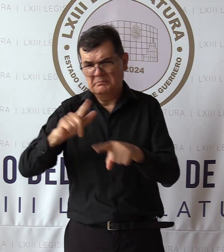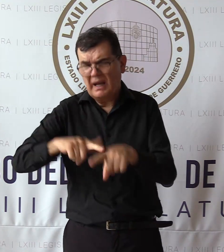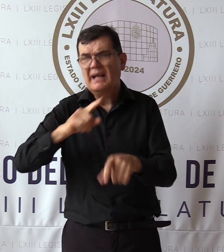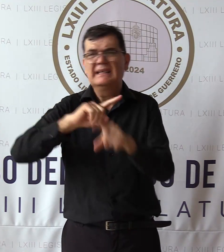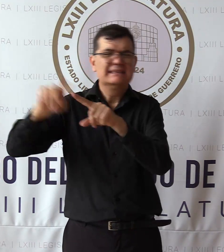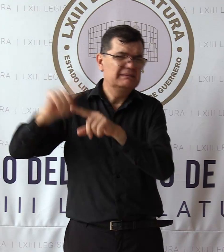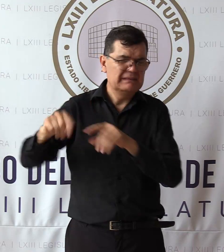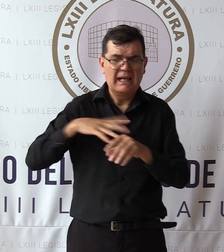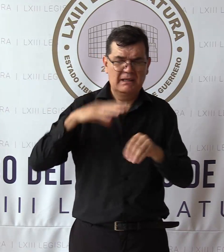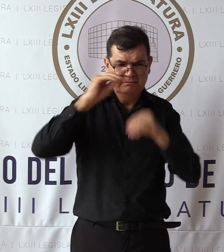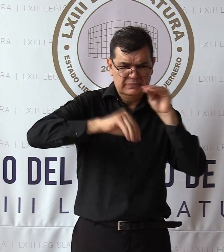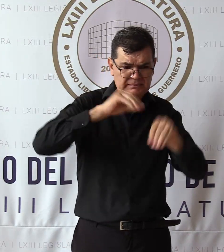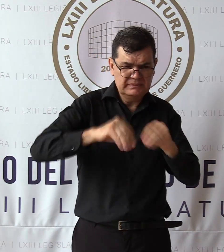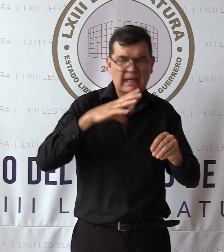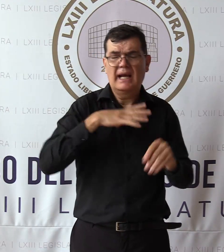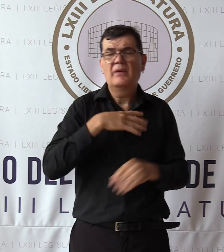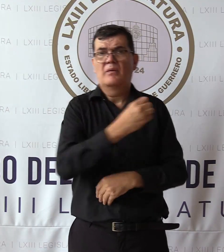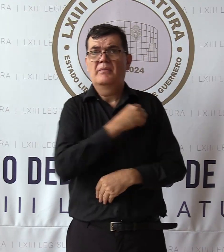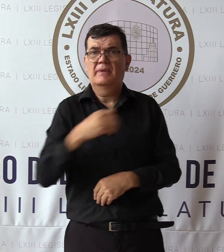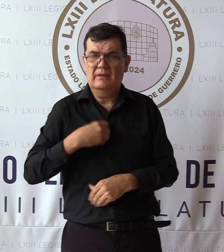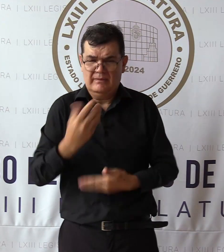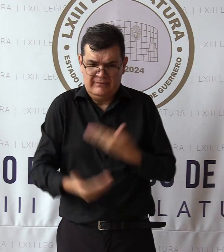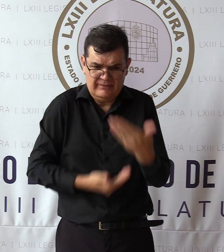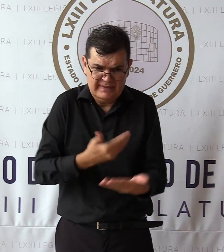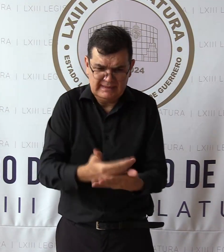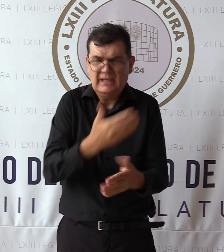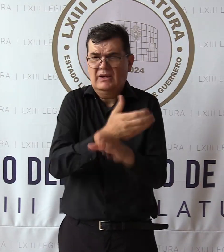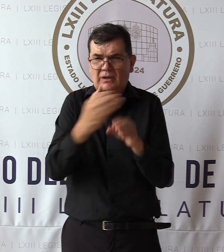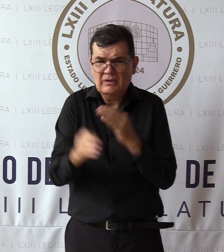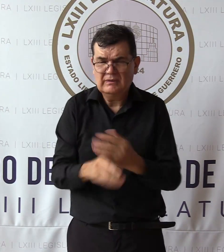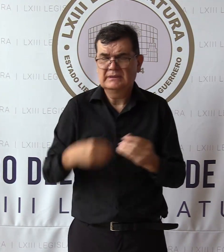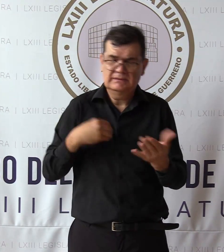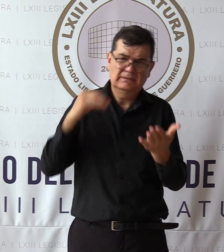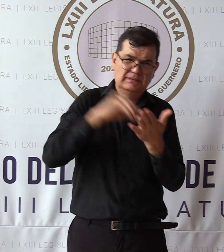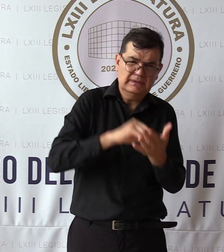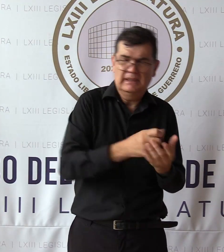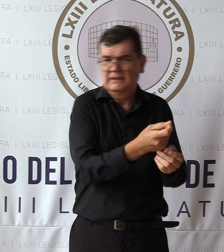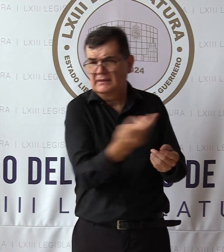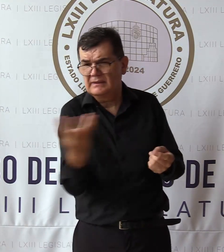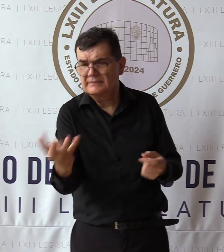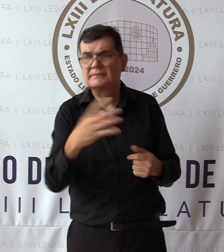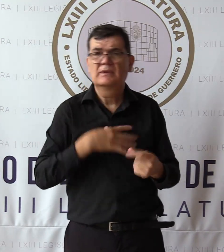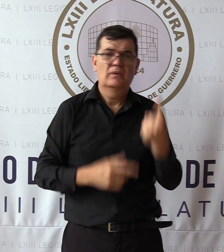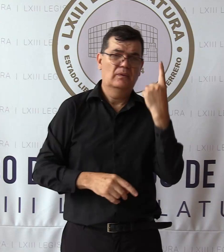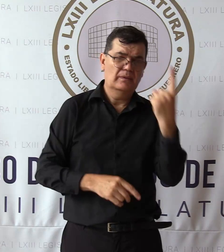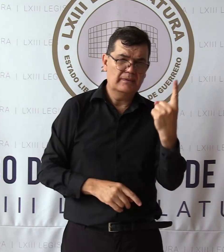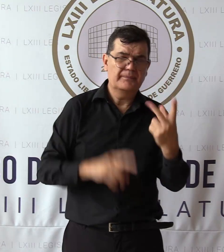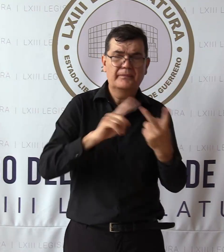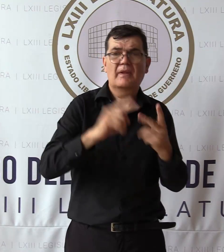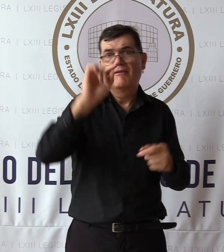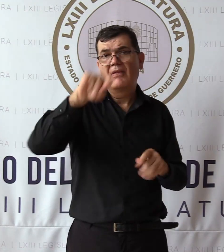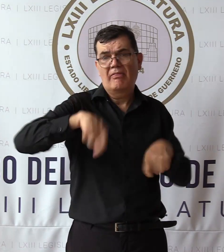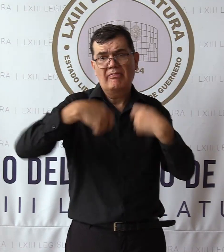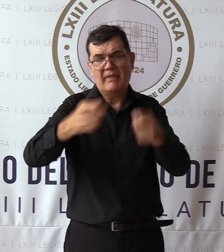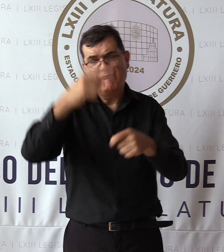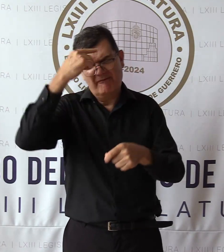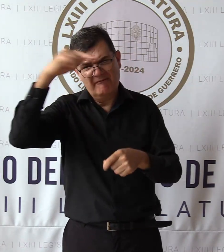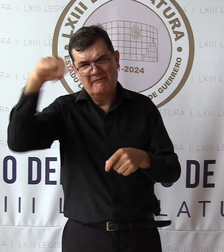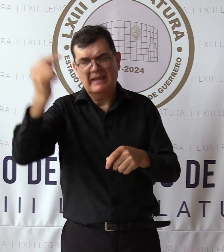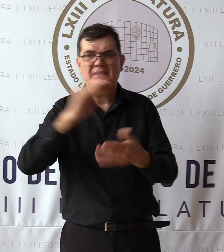competencia estarán obligadas a ofrecer medidas pertinentes, entre ellas 1. Facilitar el aprendizaje del sistema braille,